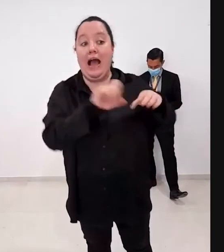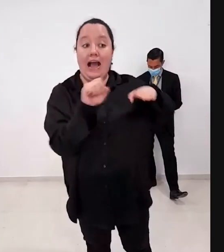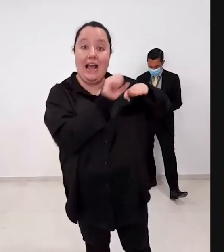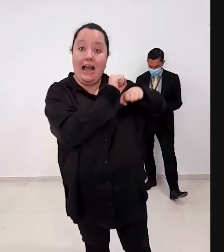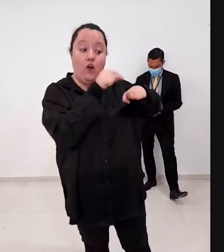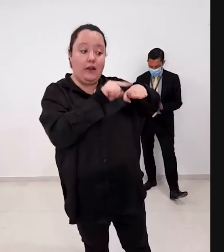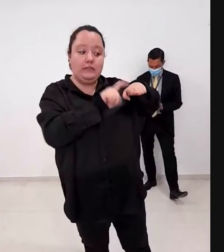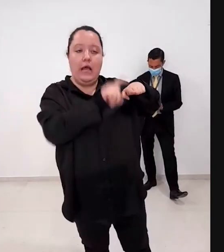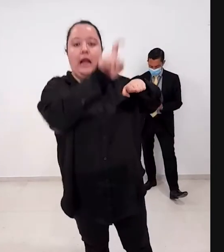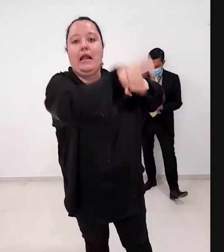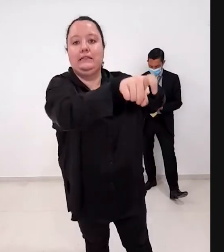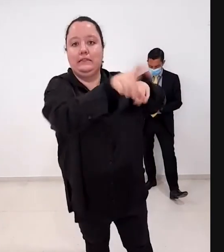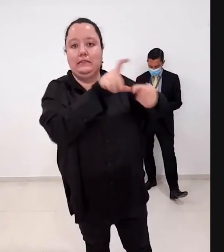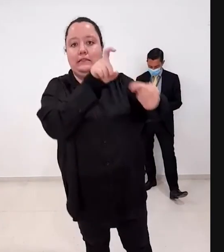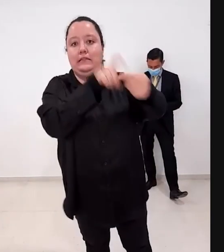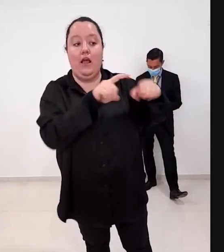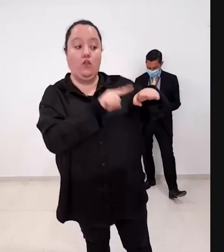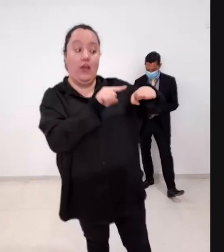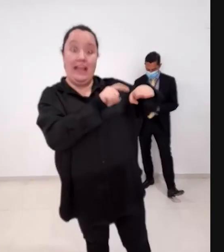entonces